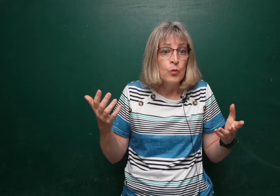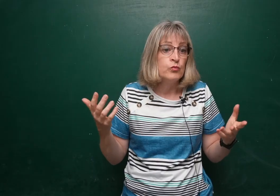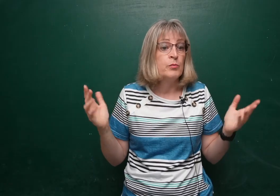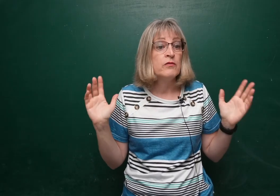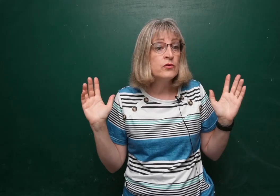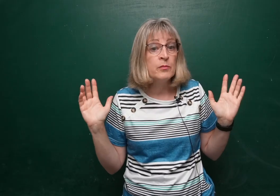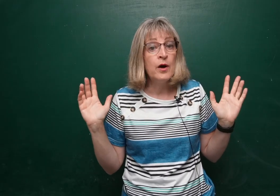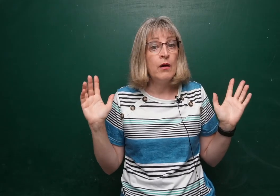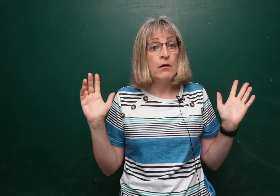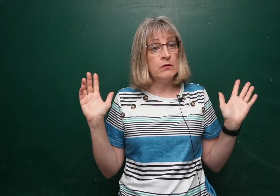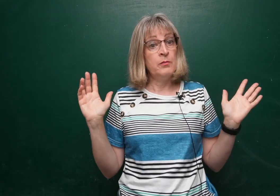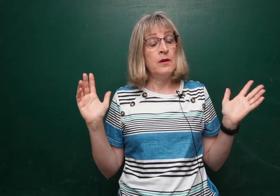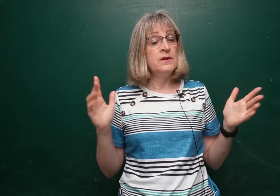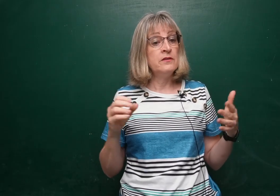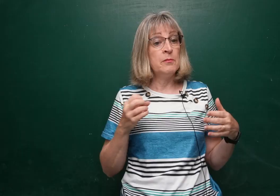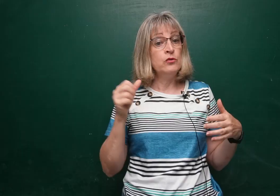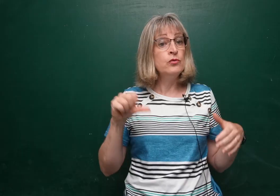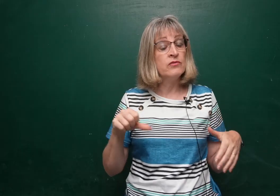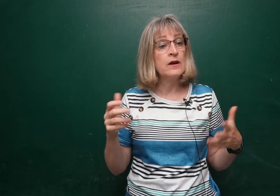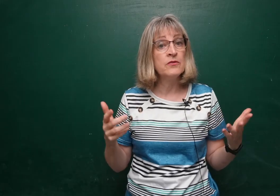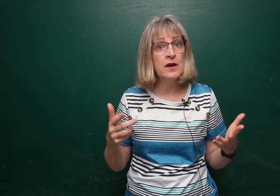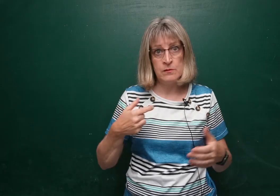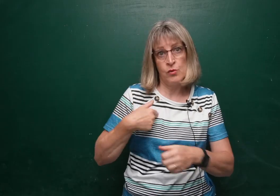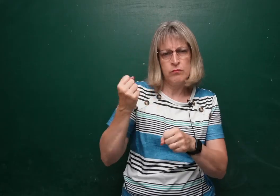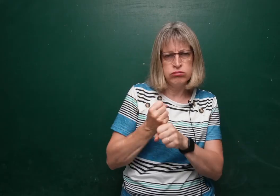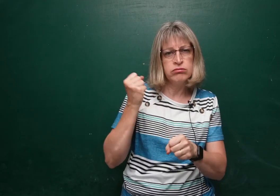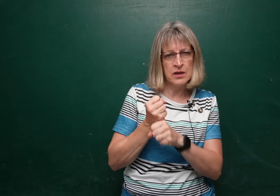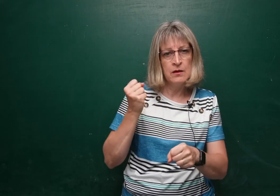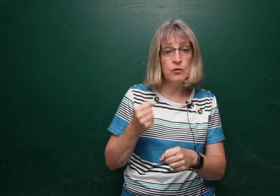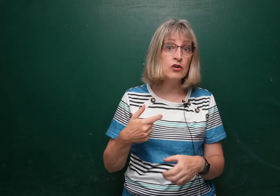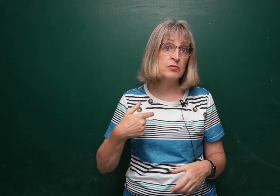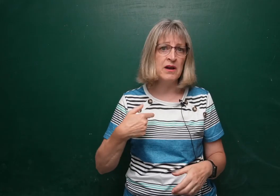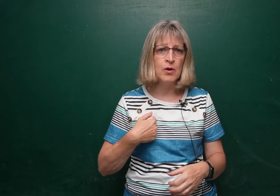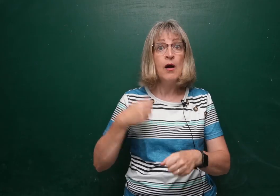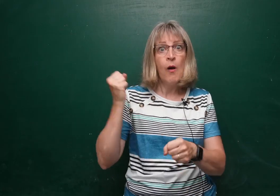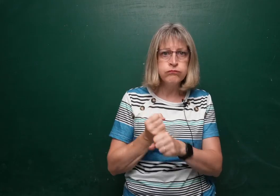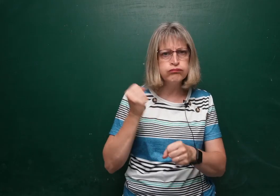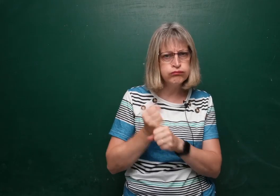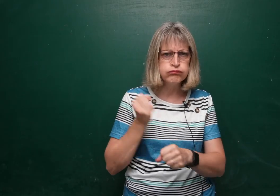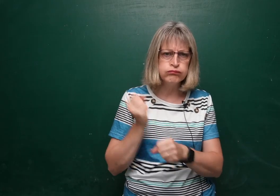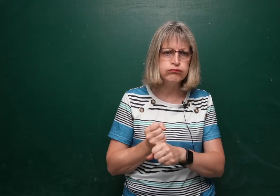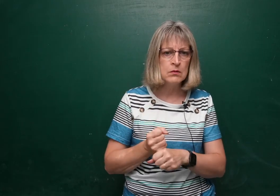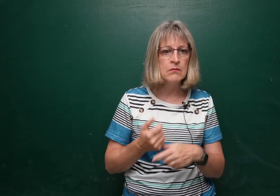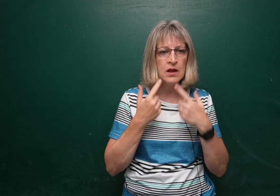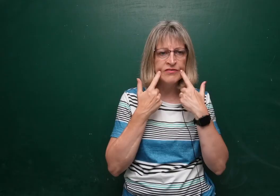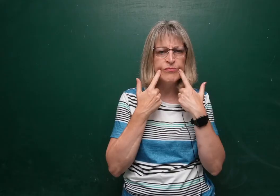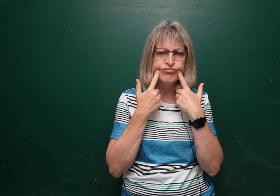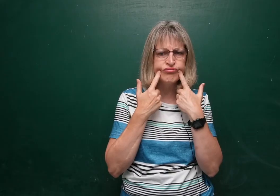C'est pas faux, c'est pas nul de faire comme ça. Hein. Moi, ou alors je peux faire moi, voilà, faire